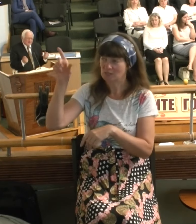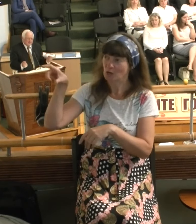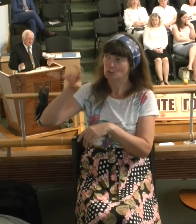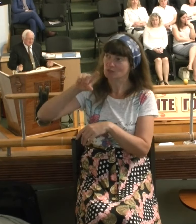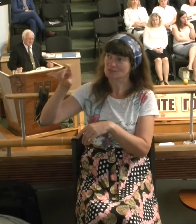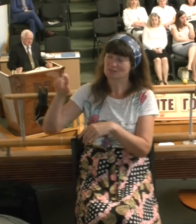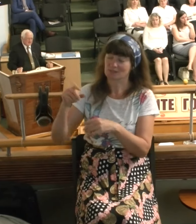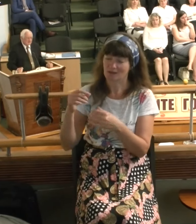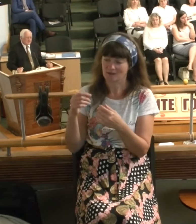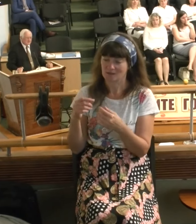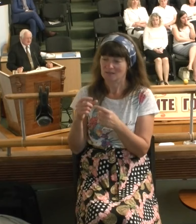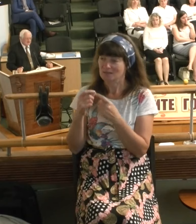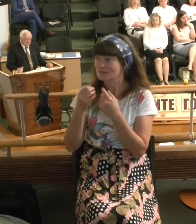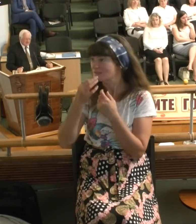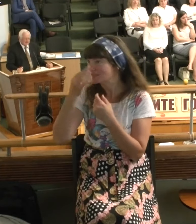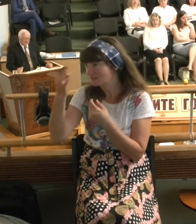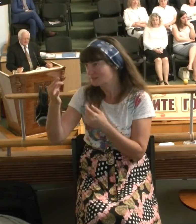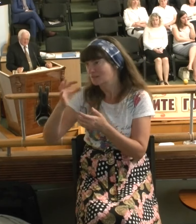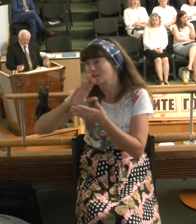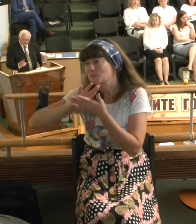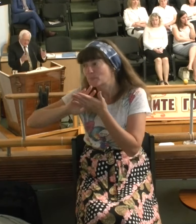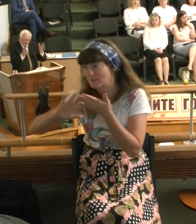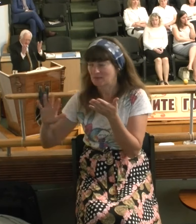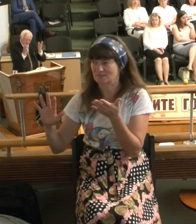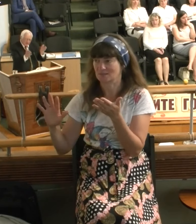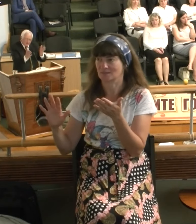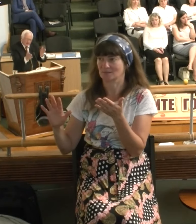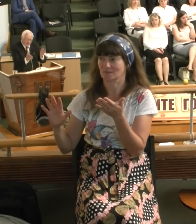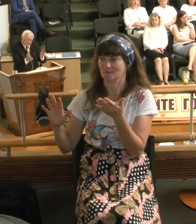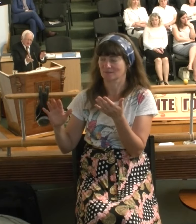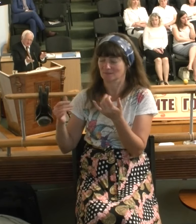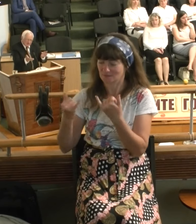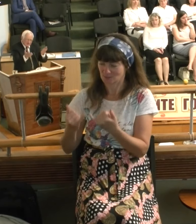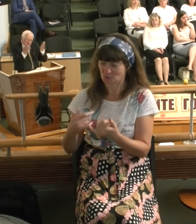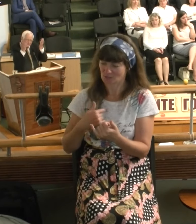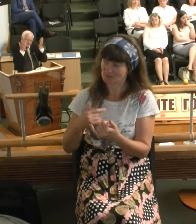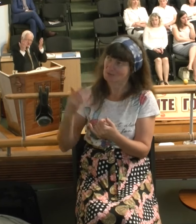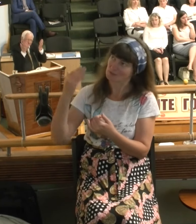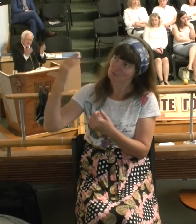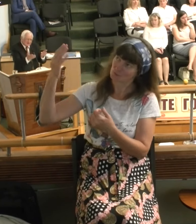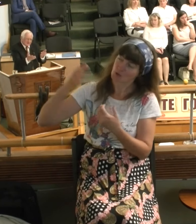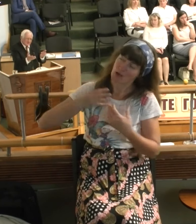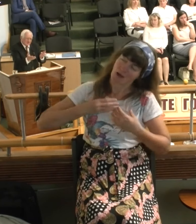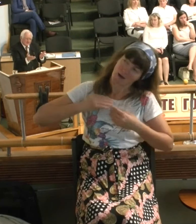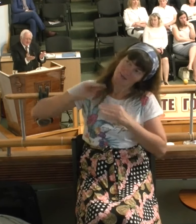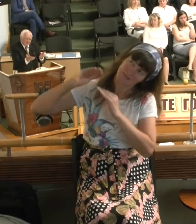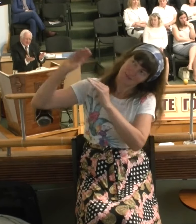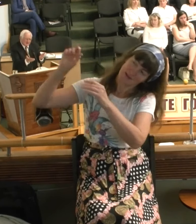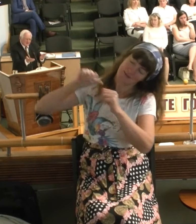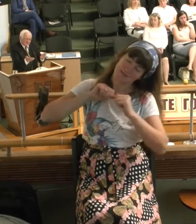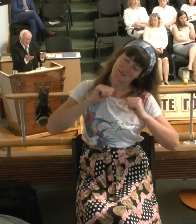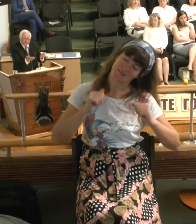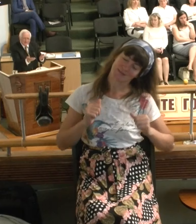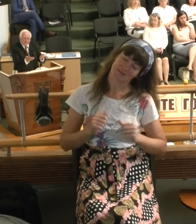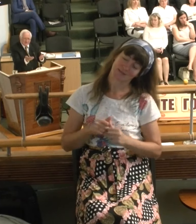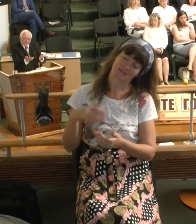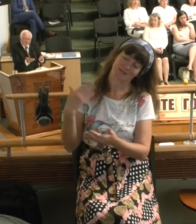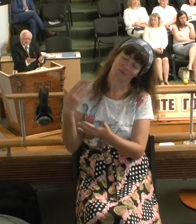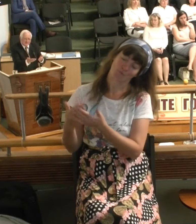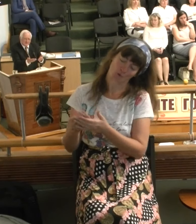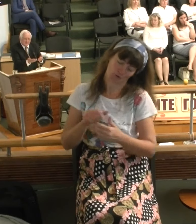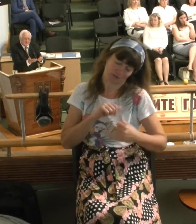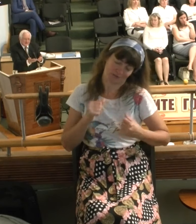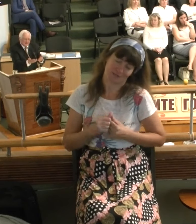сказать прости. Прости, теперь я твой. Отдать ему сердце свое и сказать, вот